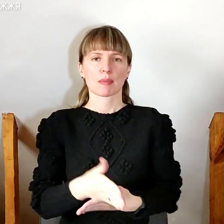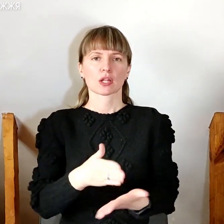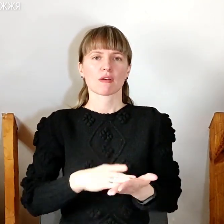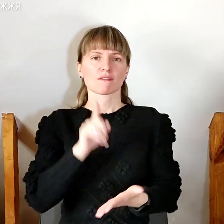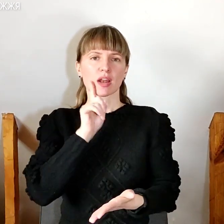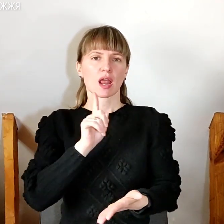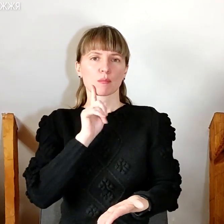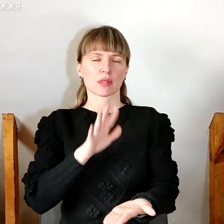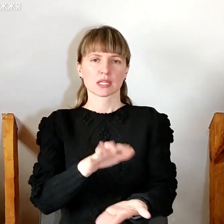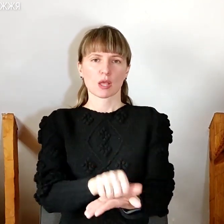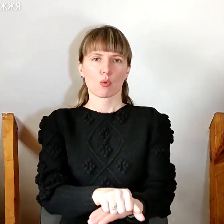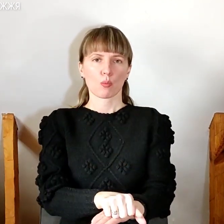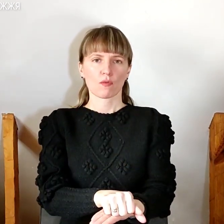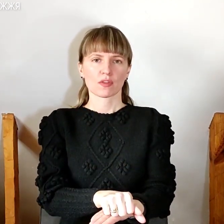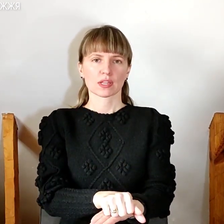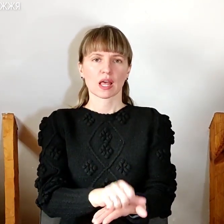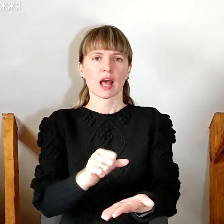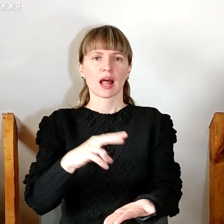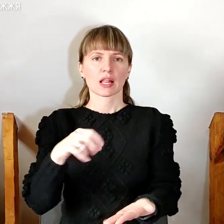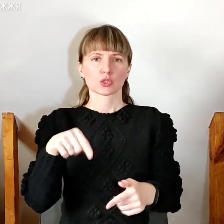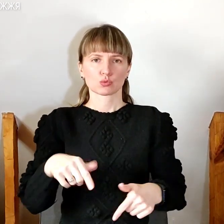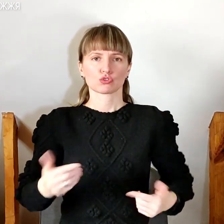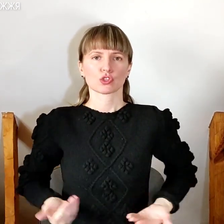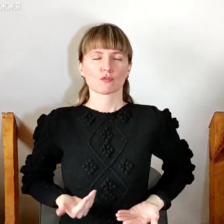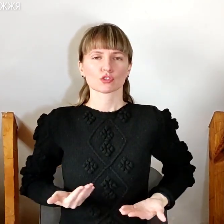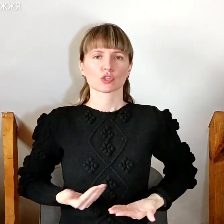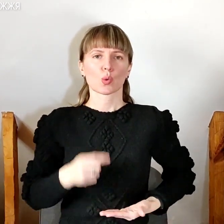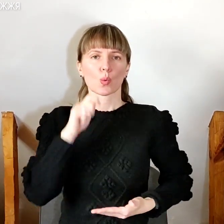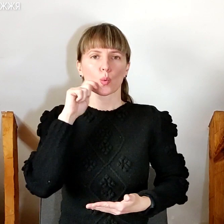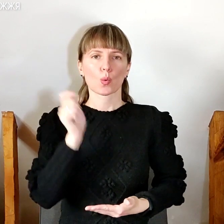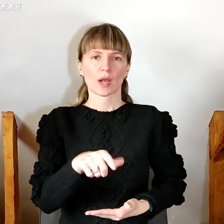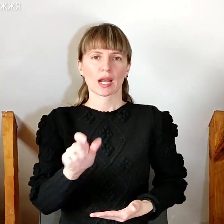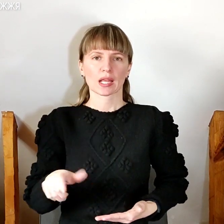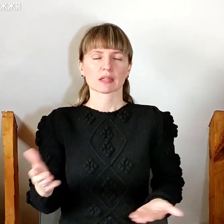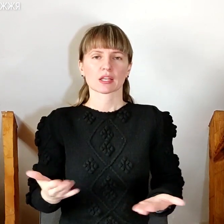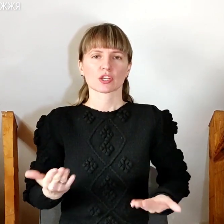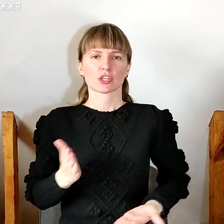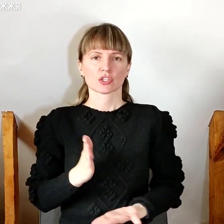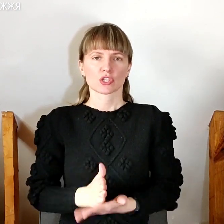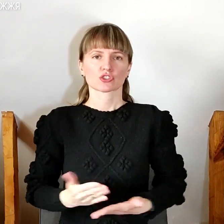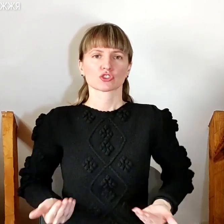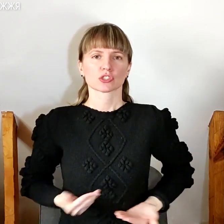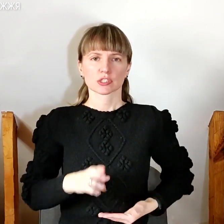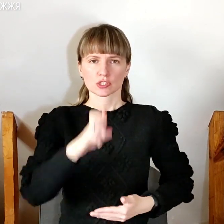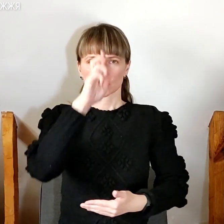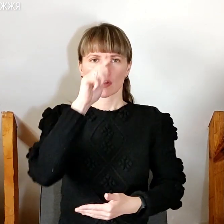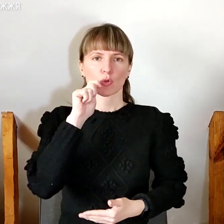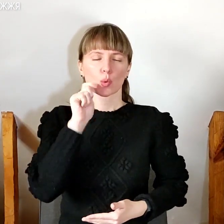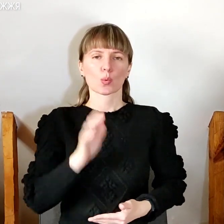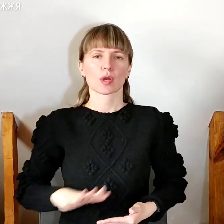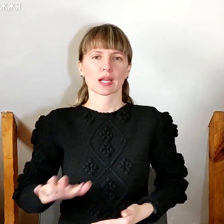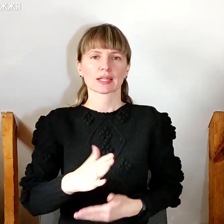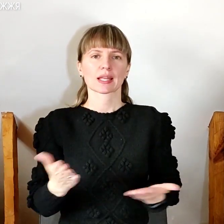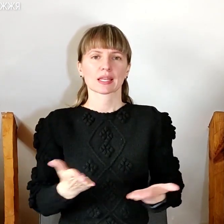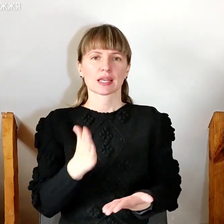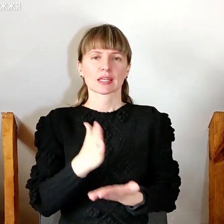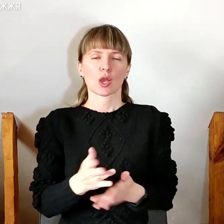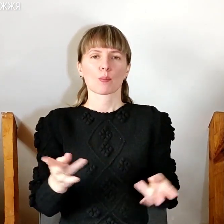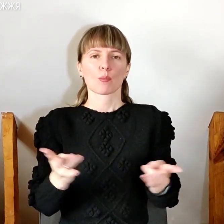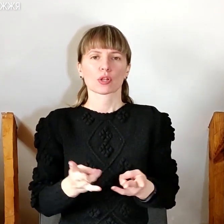тут живуть жителі України, які є жителями держави України, в яких є потреби на сьогоднішній день, як в